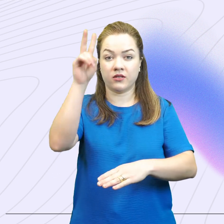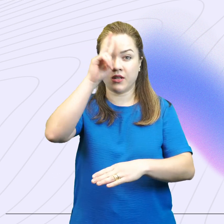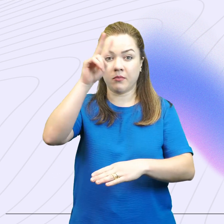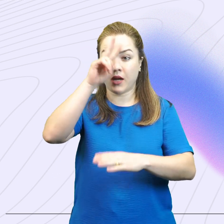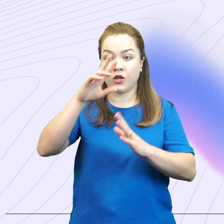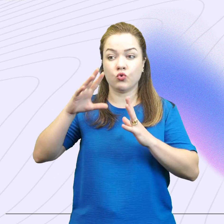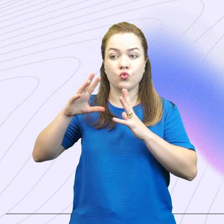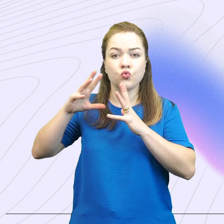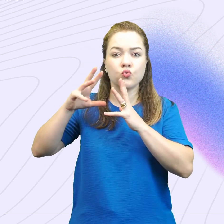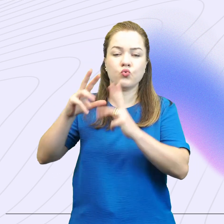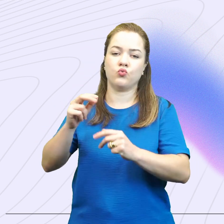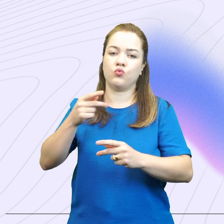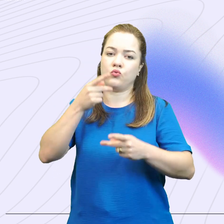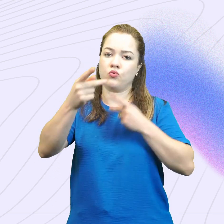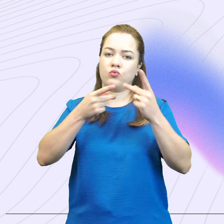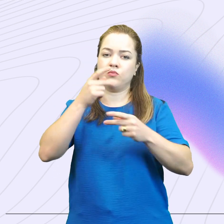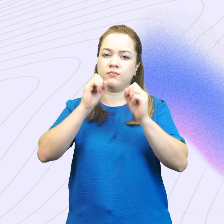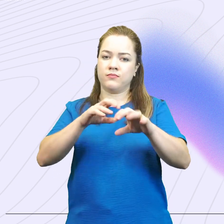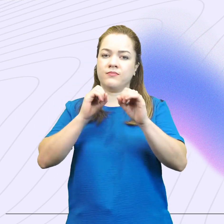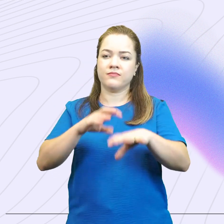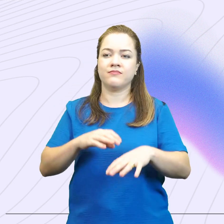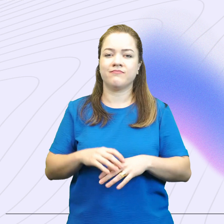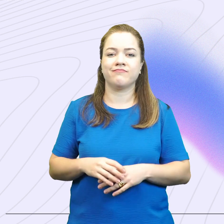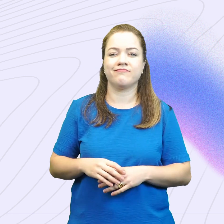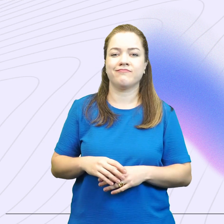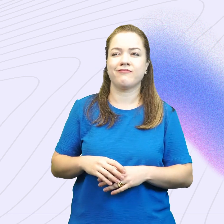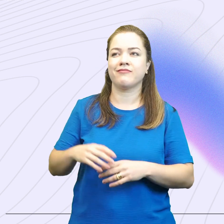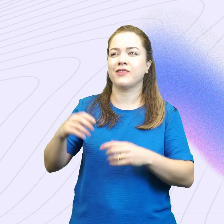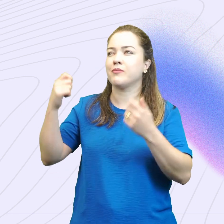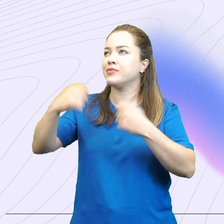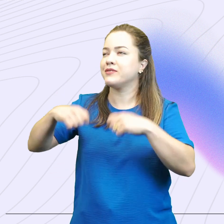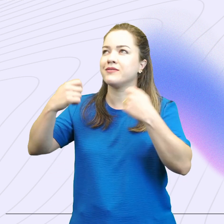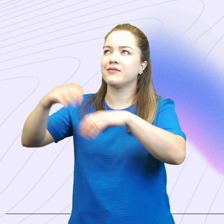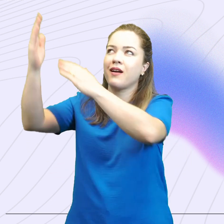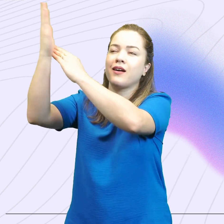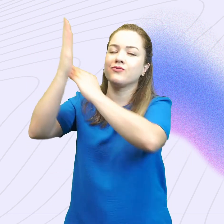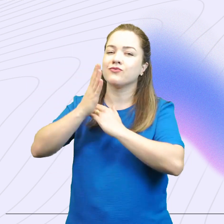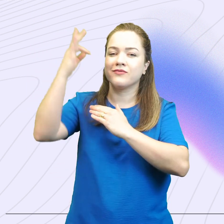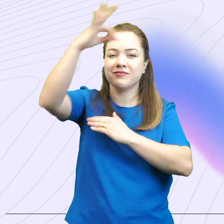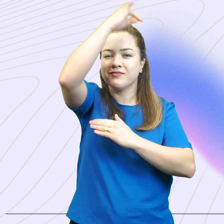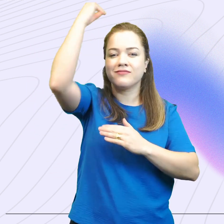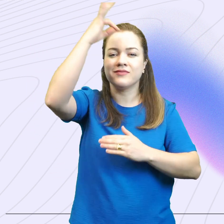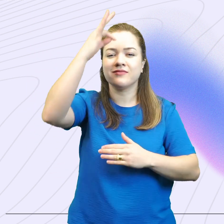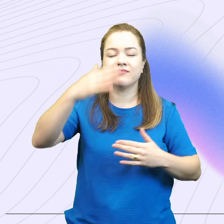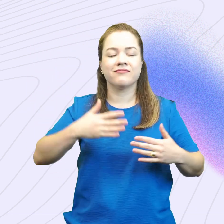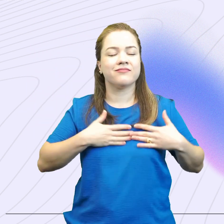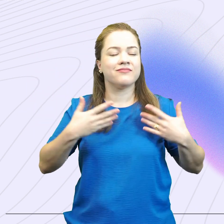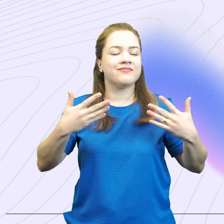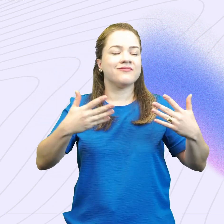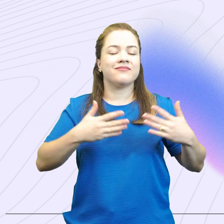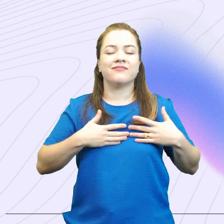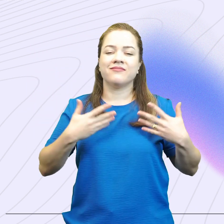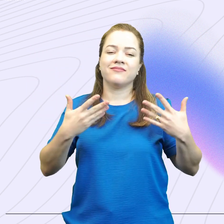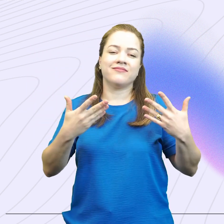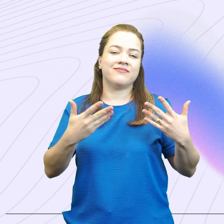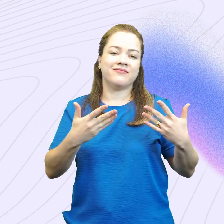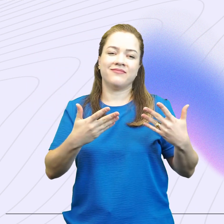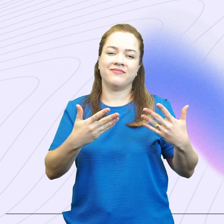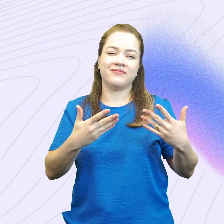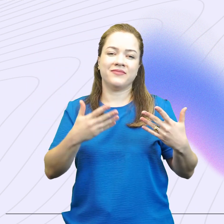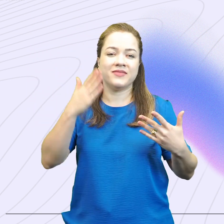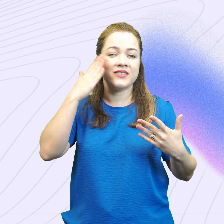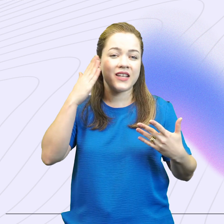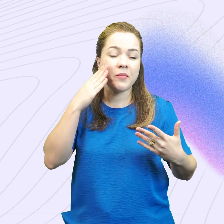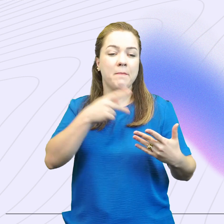que eu disse. É dependência do Espírito Santo, meu irmão. Isso aqui traz uma alegria ao coração, porque você sabe que